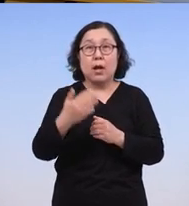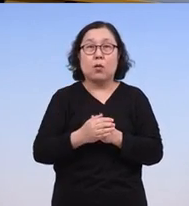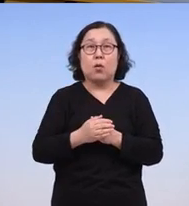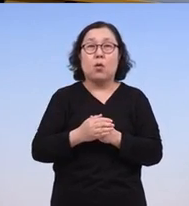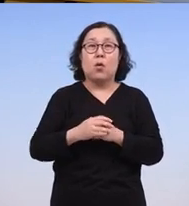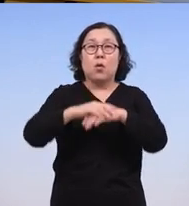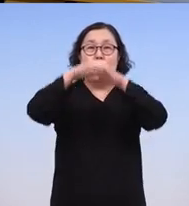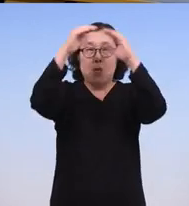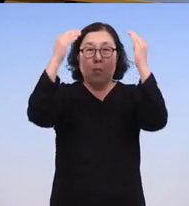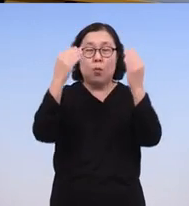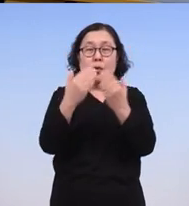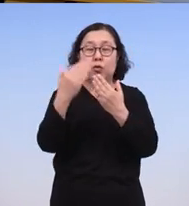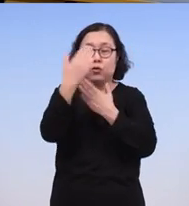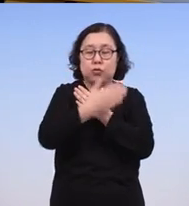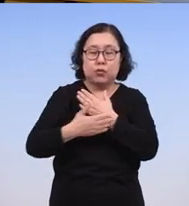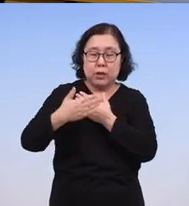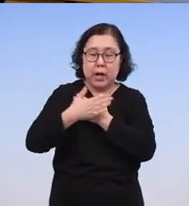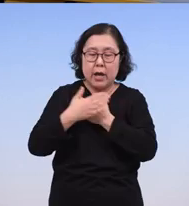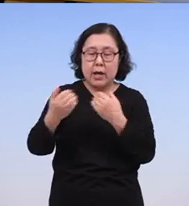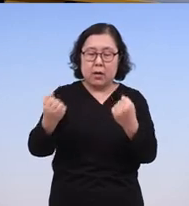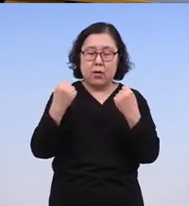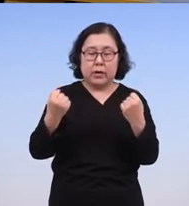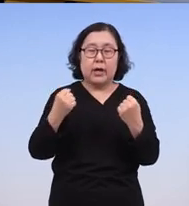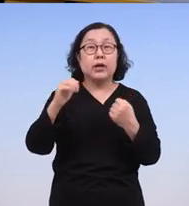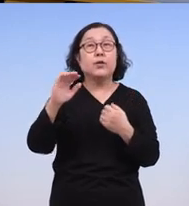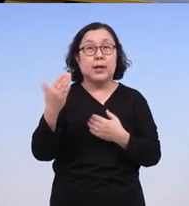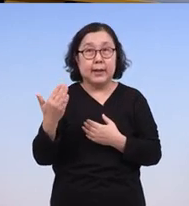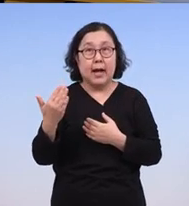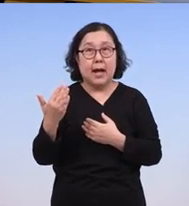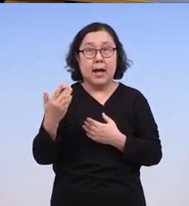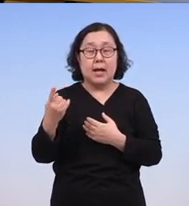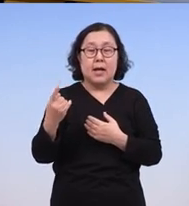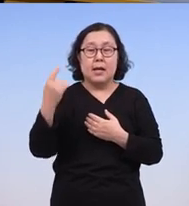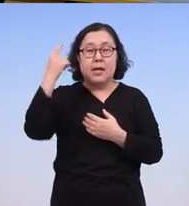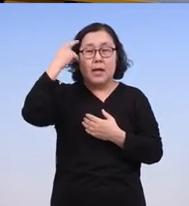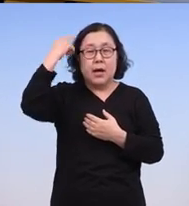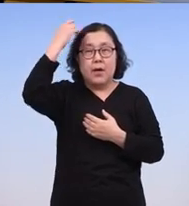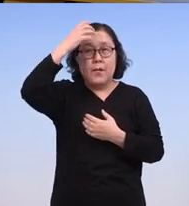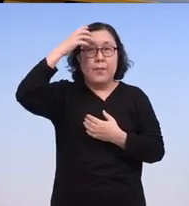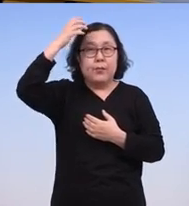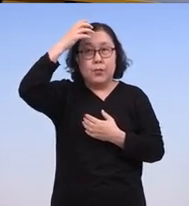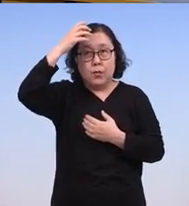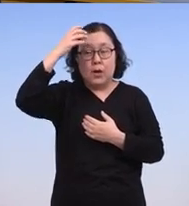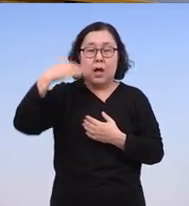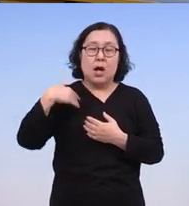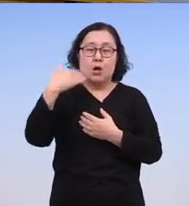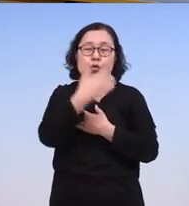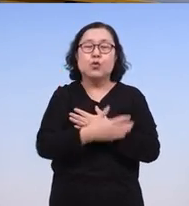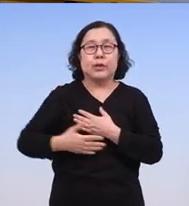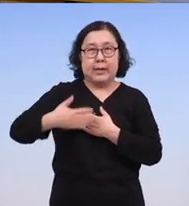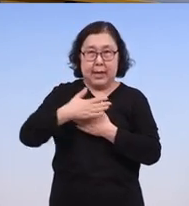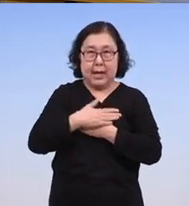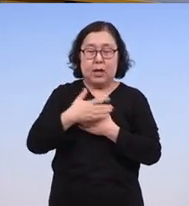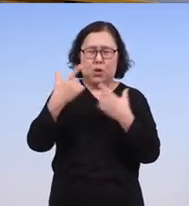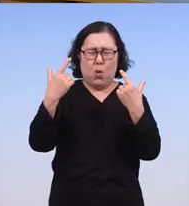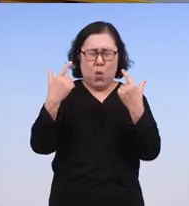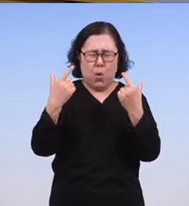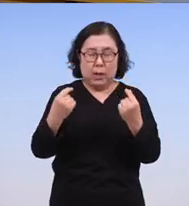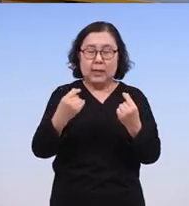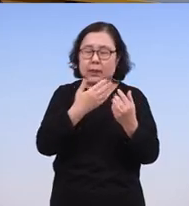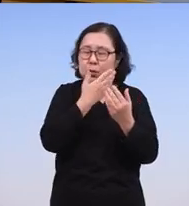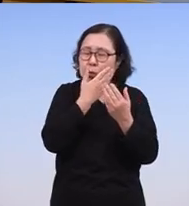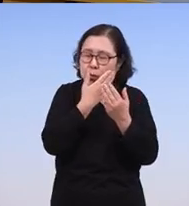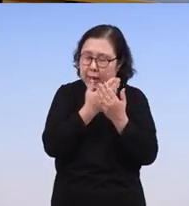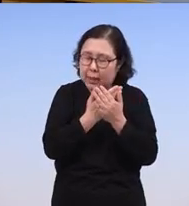되며 그의 온 육체의 건강이 됨이니라. 영혼과 육체가 다 같이 소중하다는 걸 성경 곳곳에서